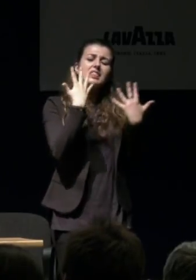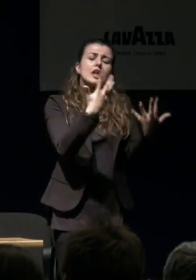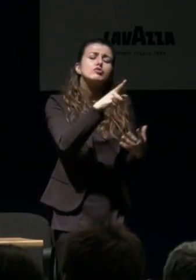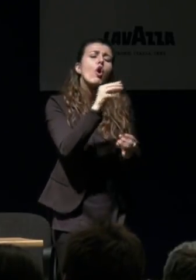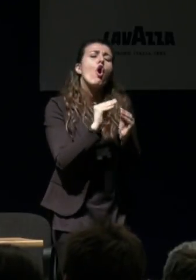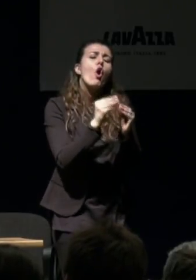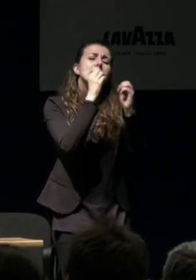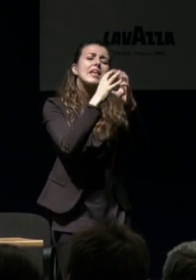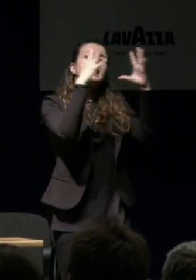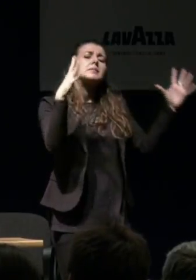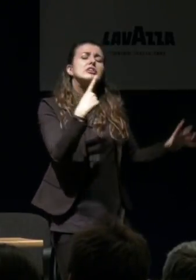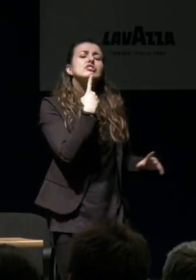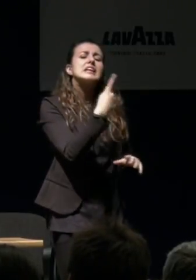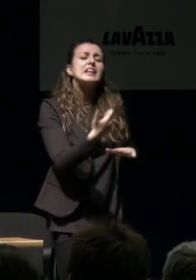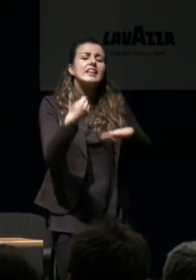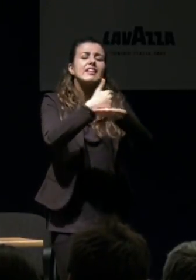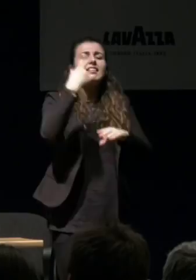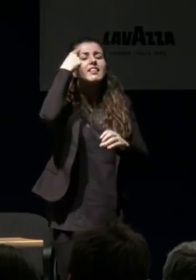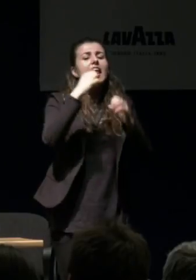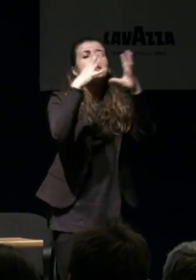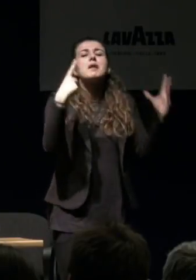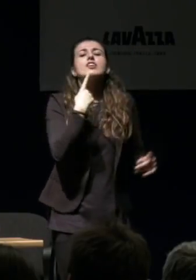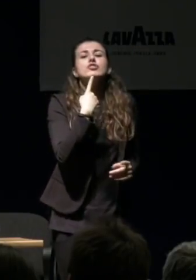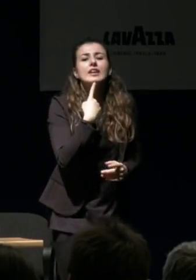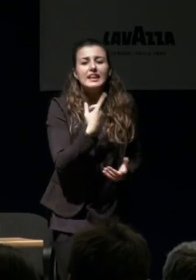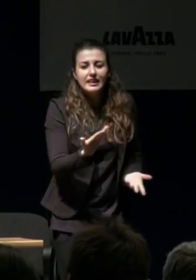immagini chi kit i kit immagini e